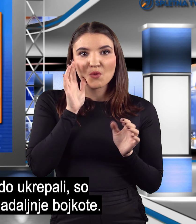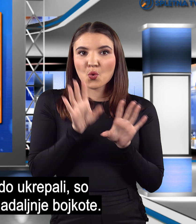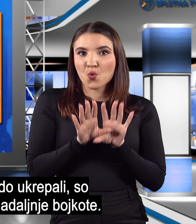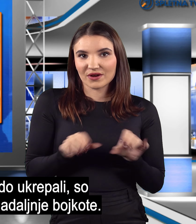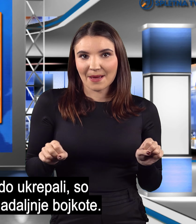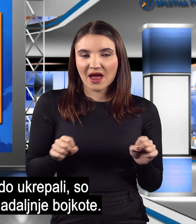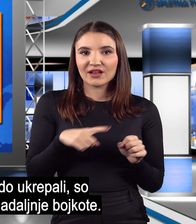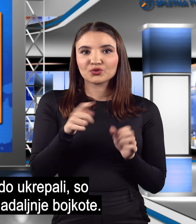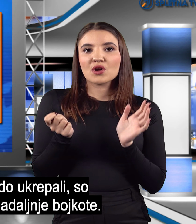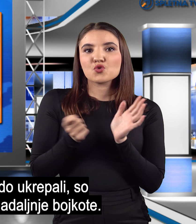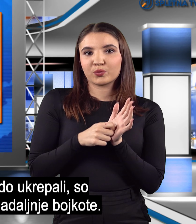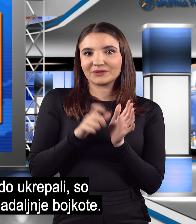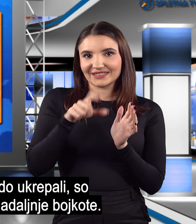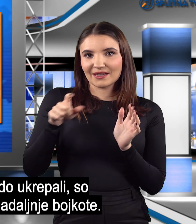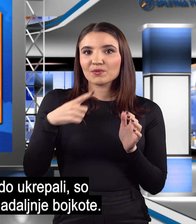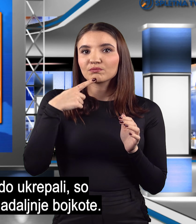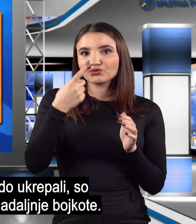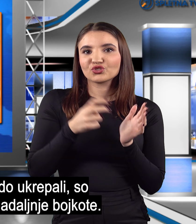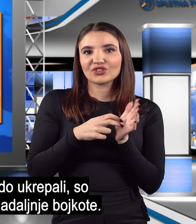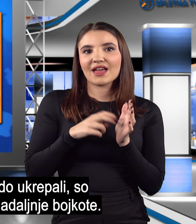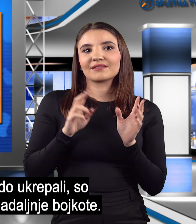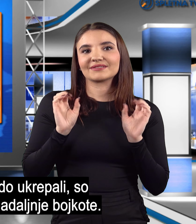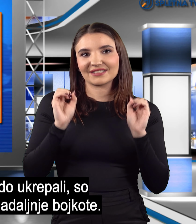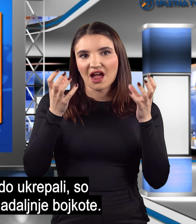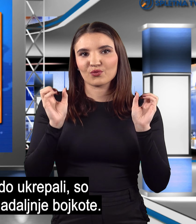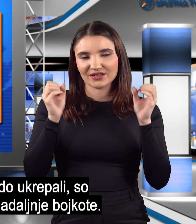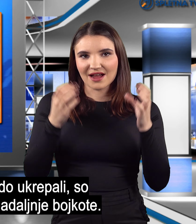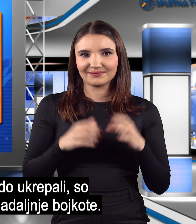bodo ukrepali, so kupci napovedali nadaljnje bojkote.